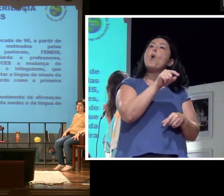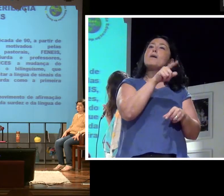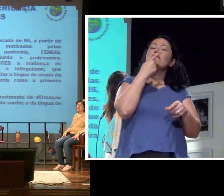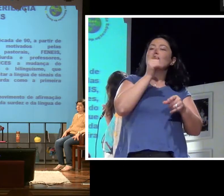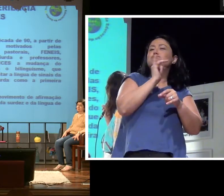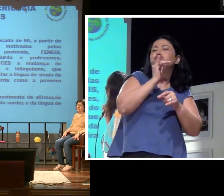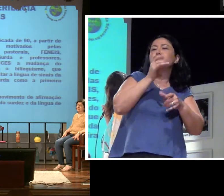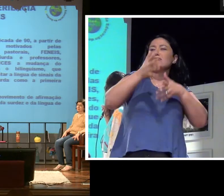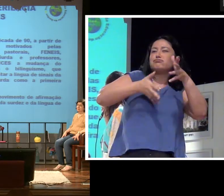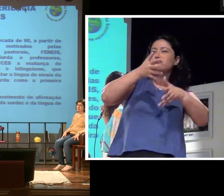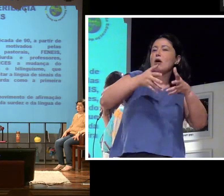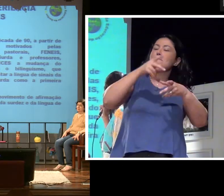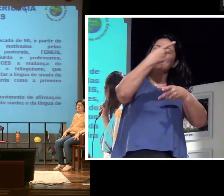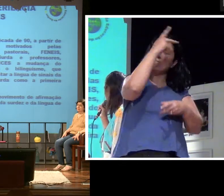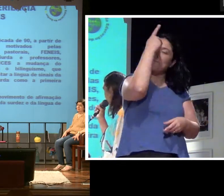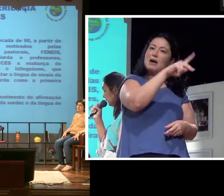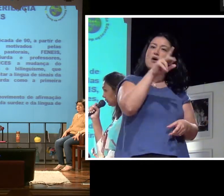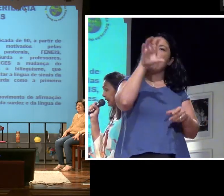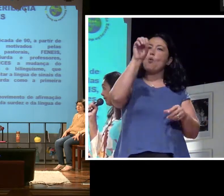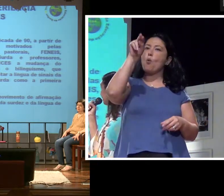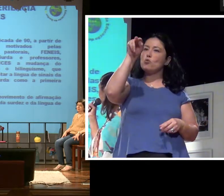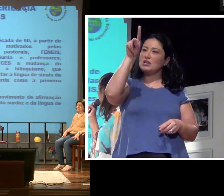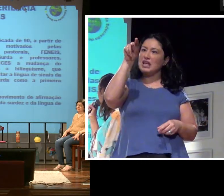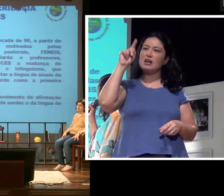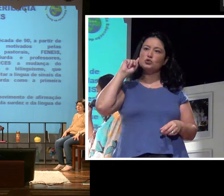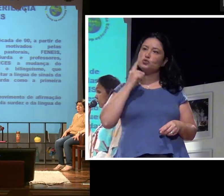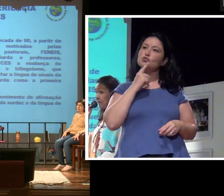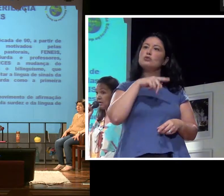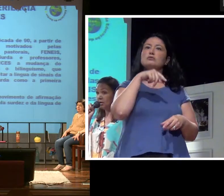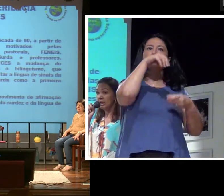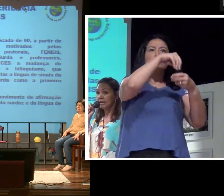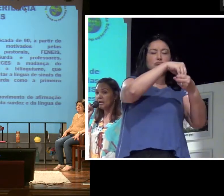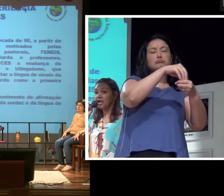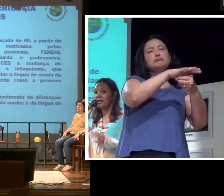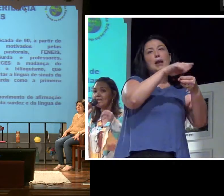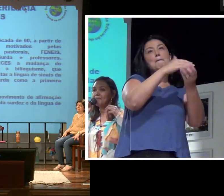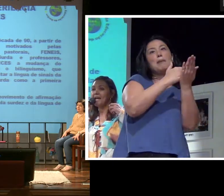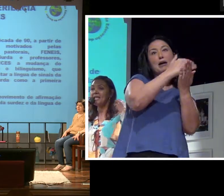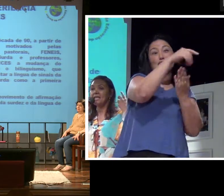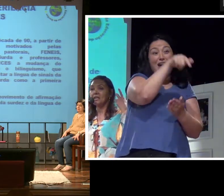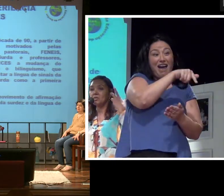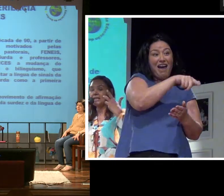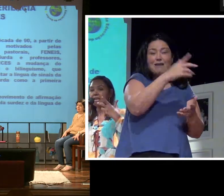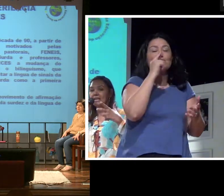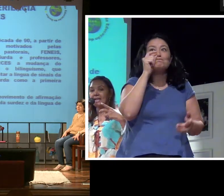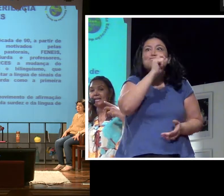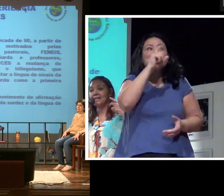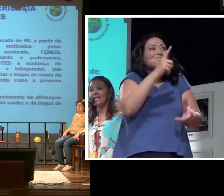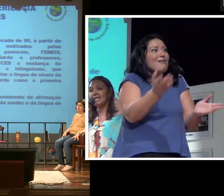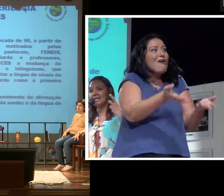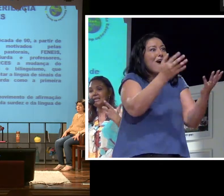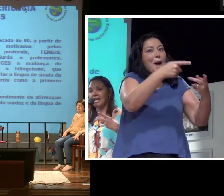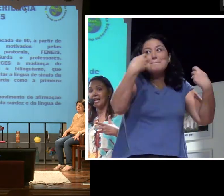de sinais para a comunidade surda como a primeira língua. Então, a partir realmente desse momento, que já desperta essa consciência,